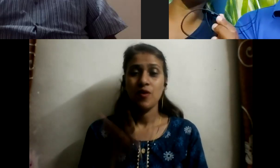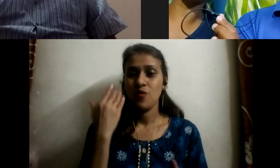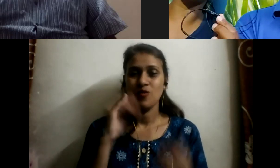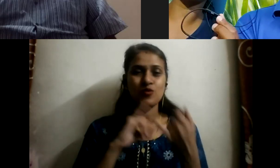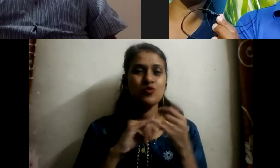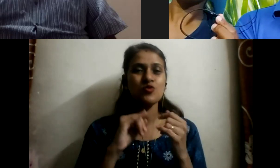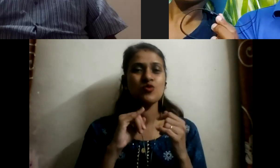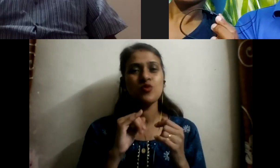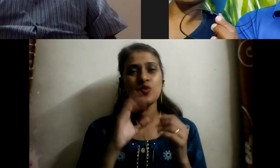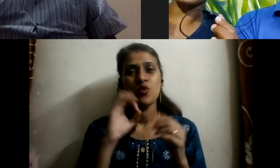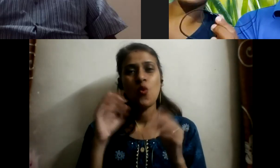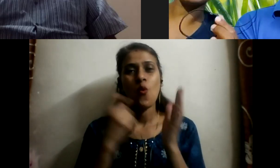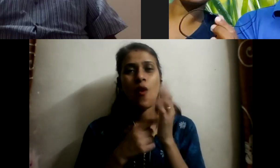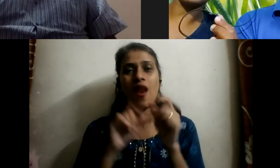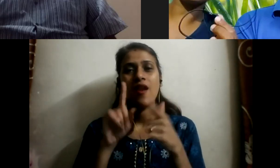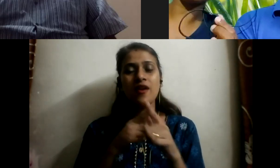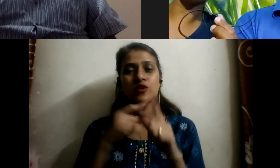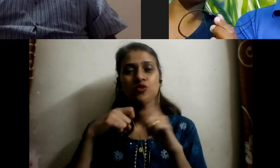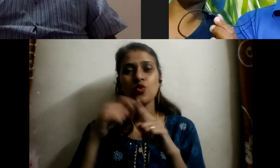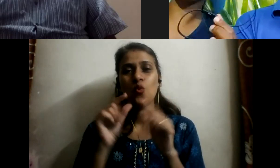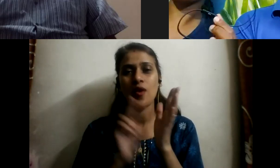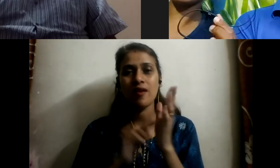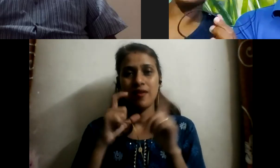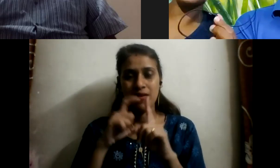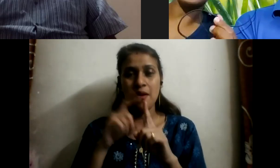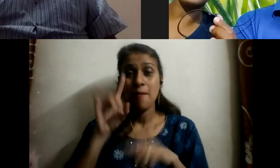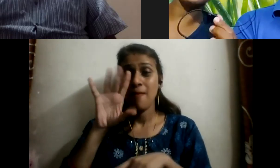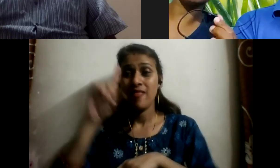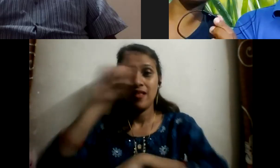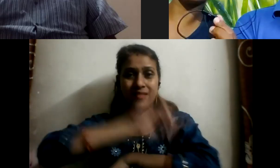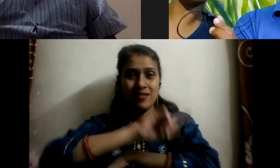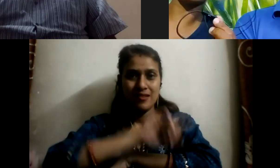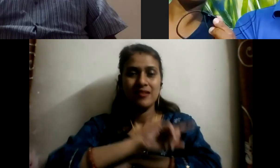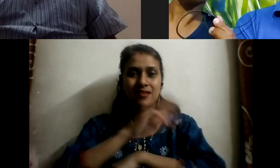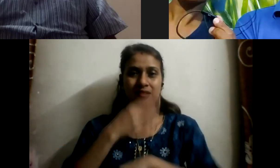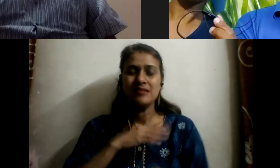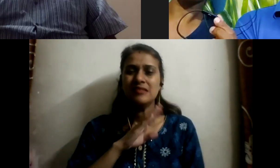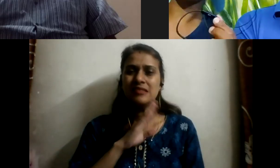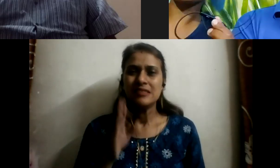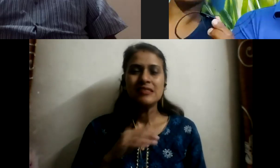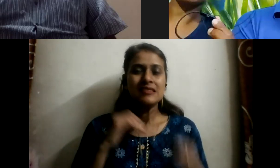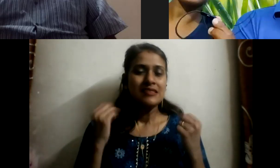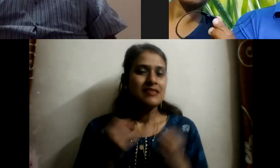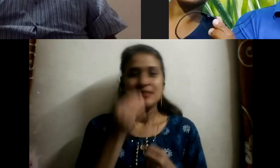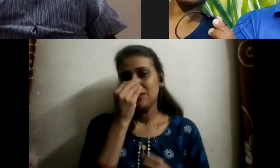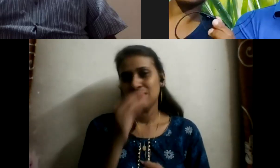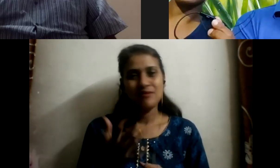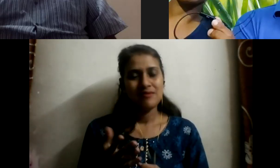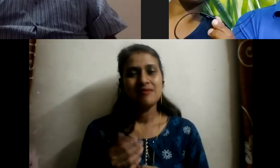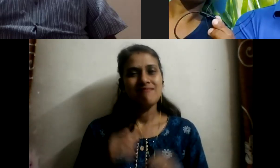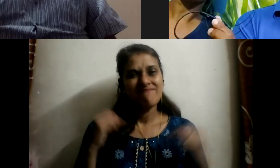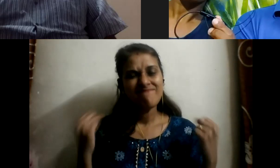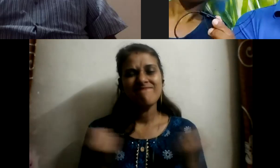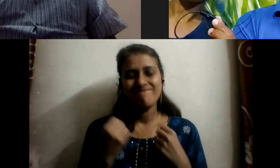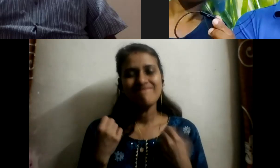जो हमने अटेंड किया है, वो सूरज को इतनी दिक्कत आई है, इतनी दिक्कत आई है, बेड सोर इतनी बुरी तरह आया